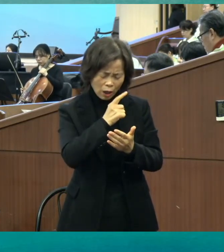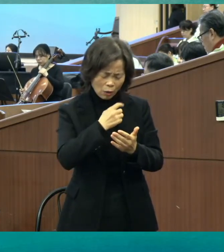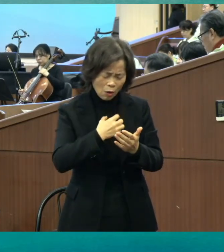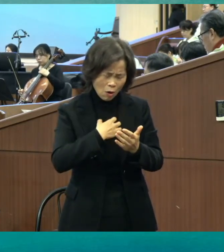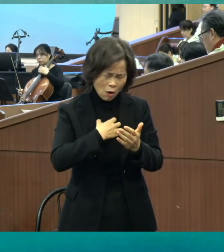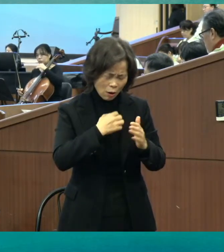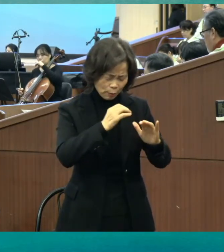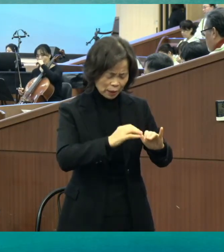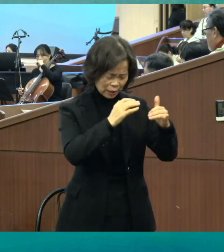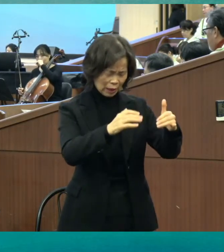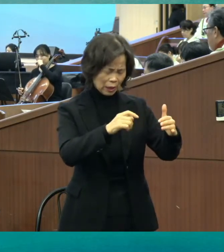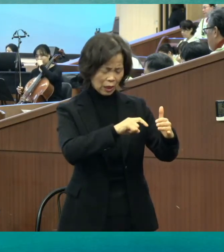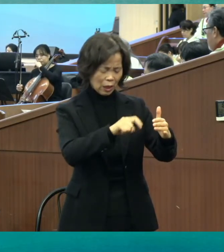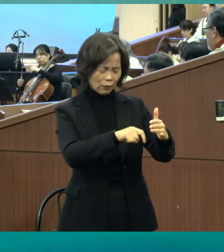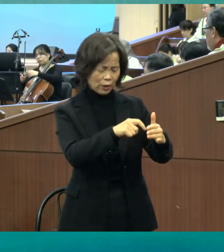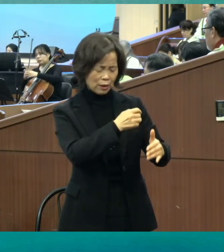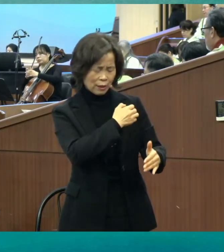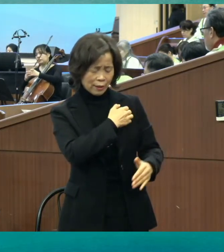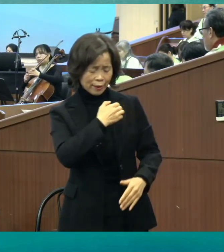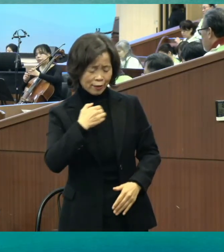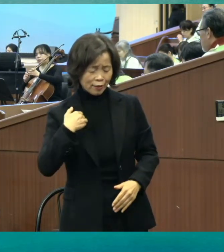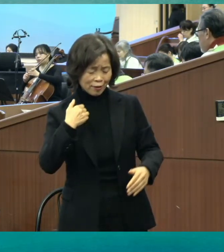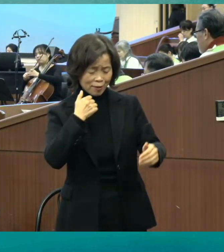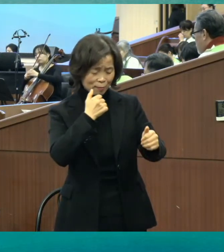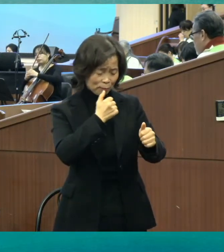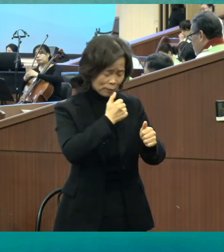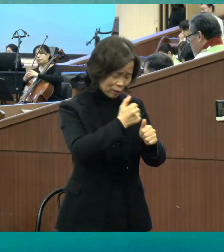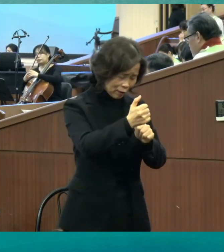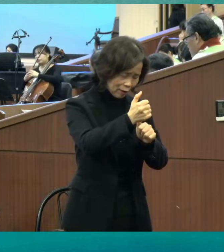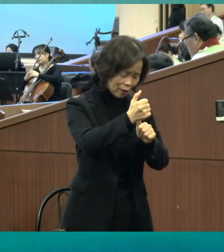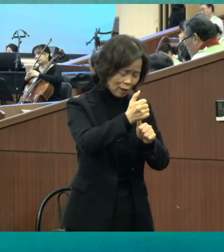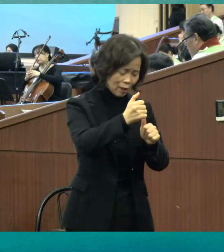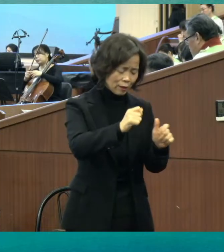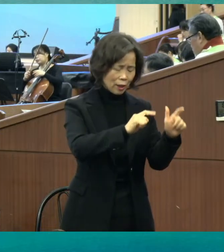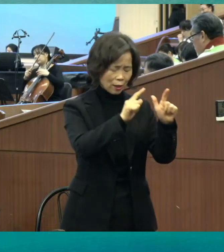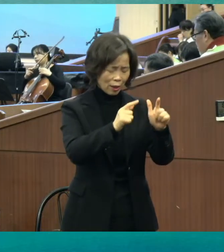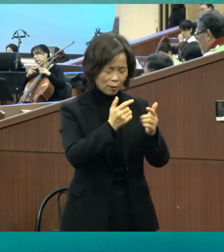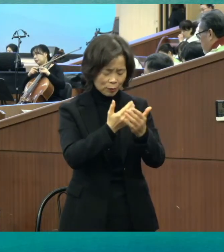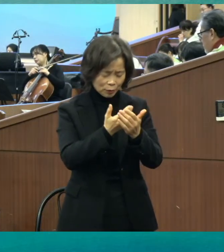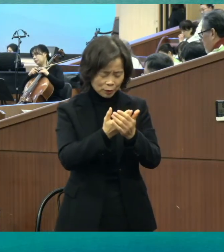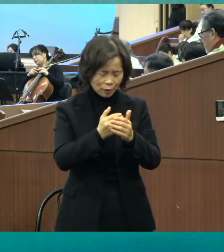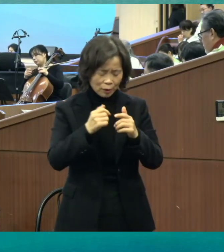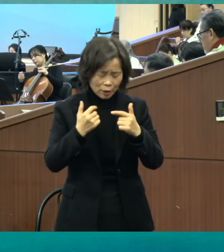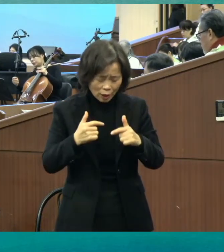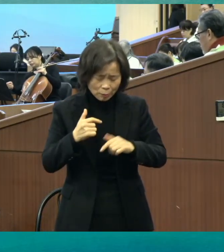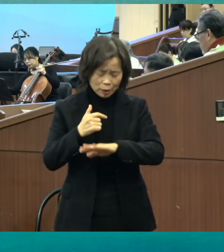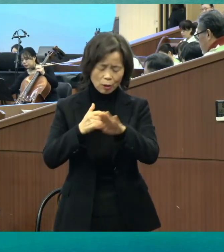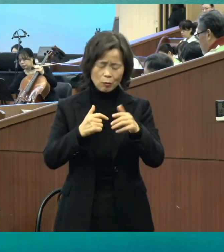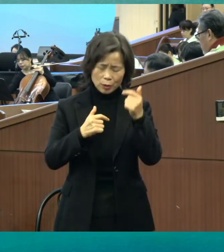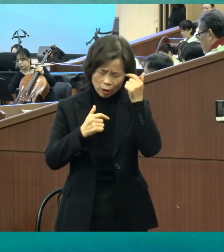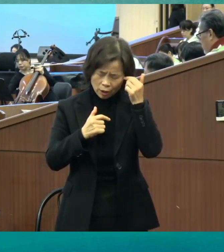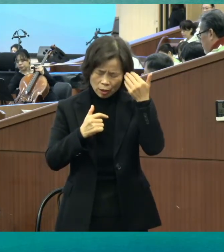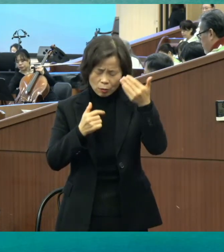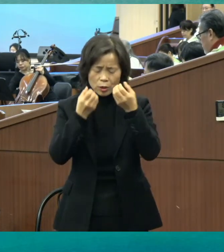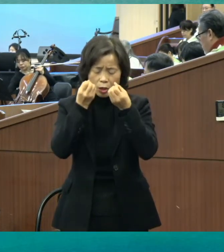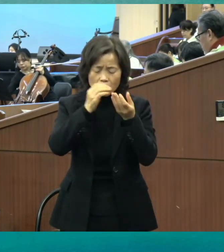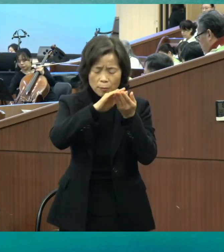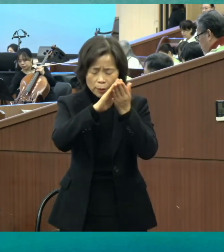세상 가운데서 능히 승리하게 하여 주시옵소서. 날마다 우리의 영혼을 새롭게